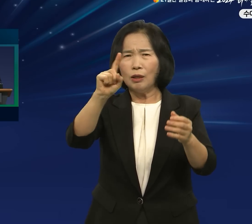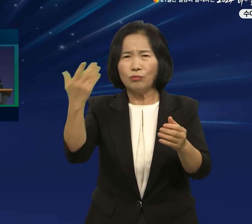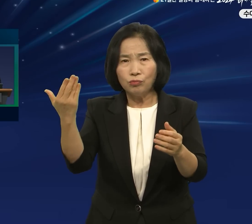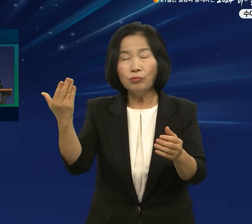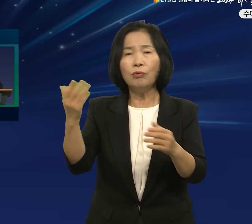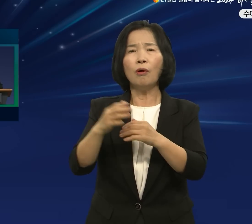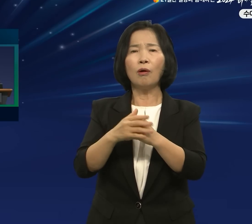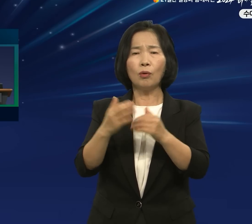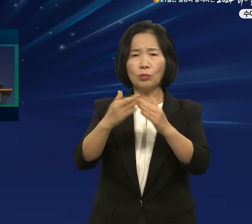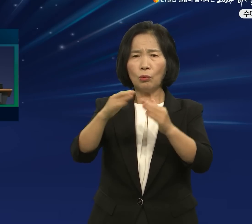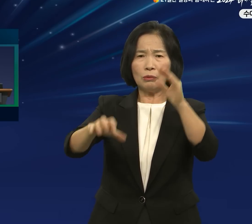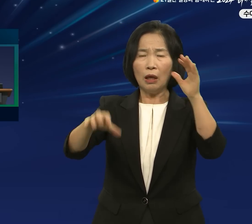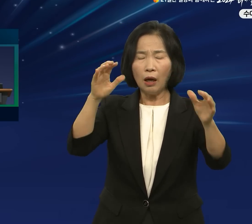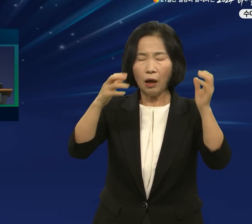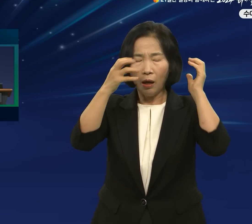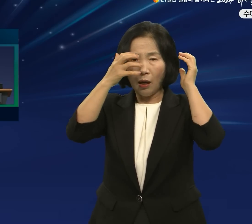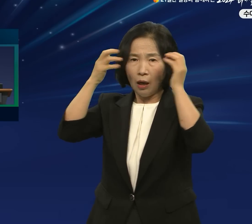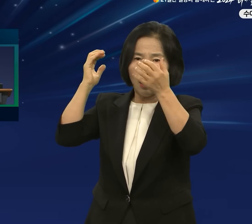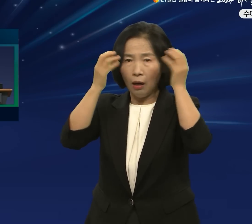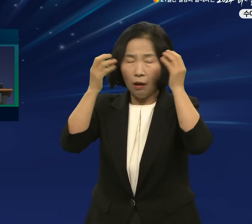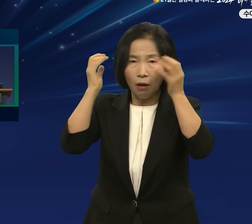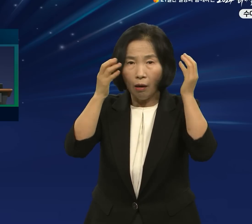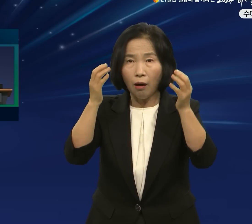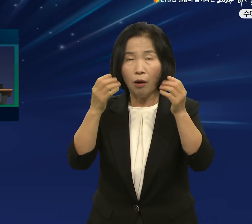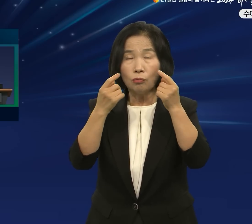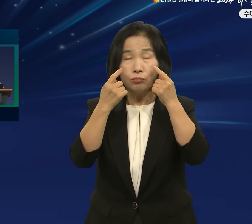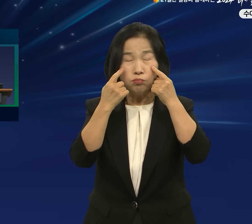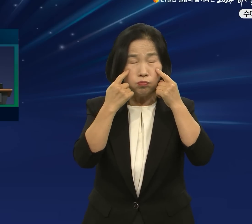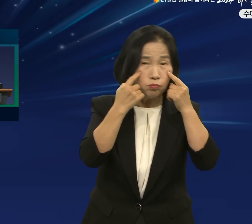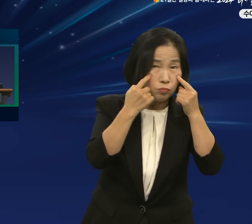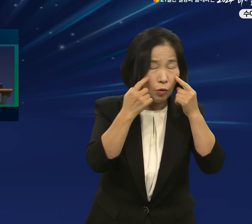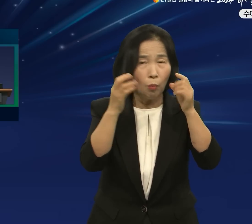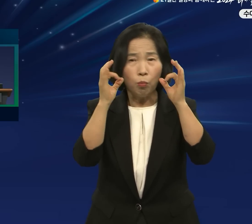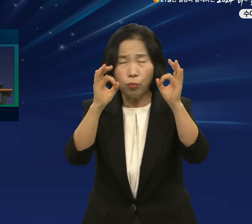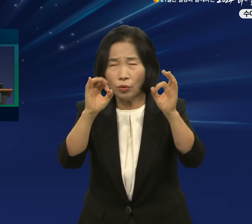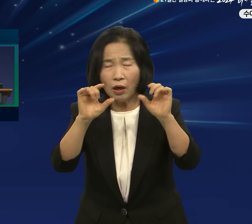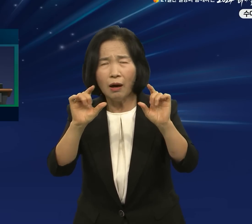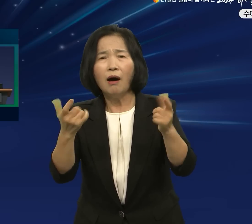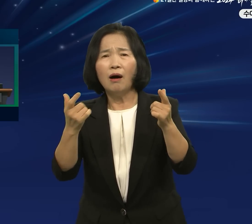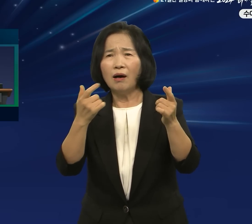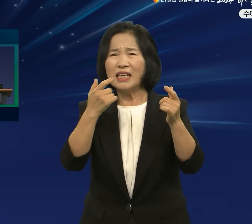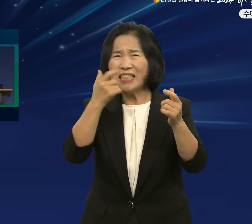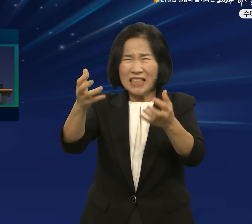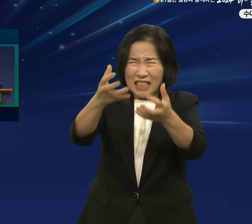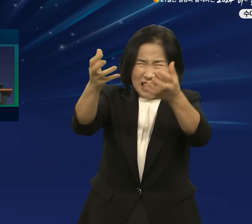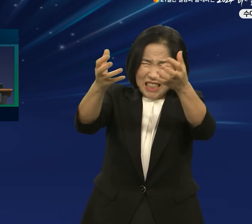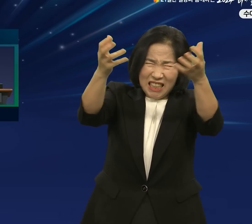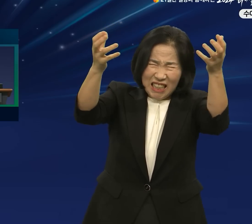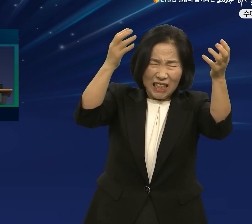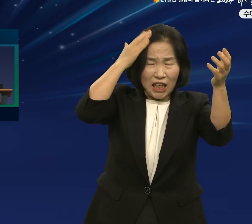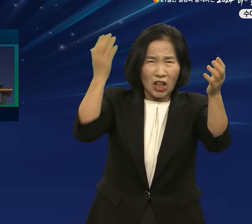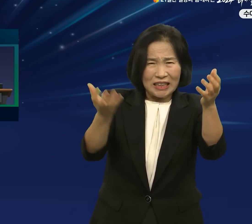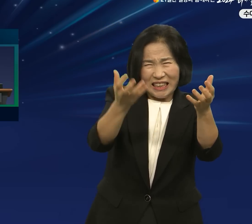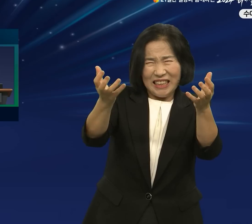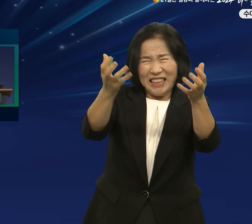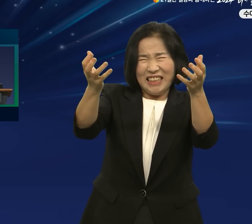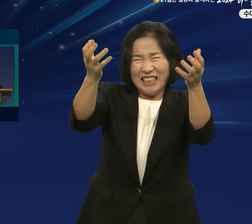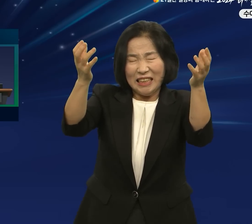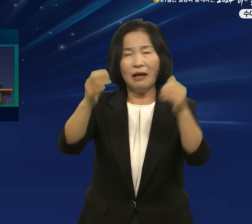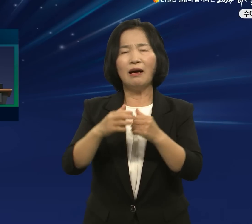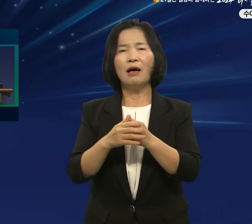하고 온 동네가 야단이 났습니다. 눈앞이 보이지 않는 수증기와 구름이 가득했습니다. 갑작스러운